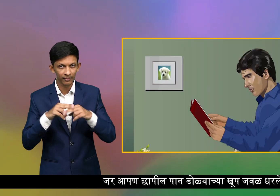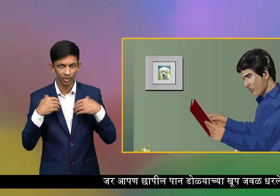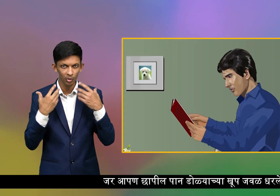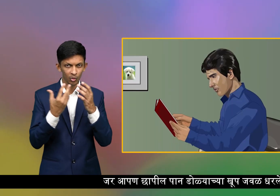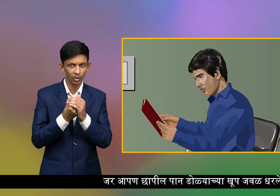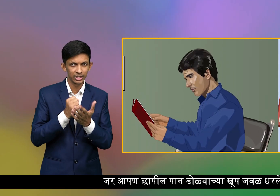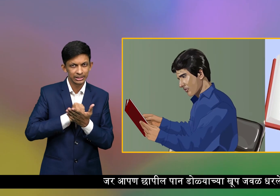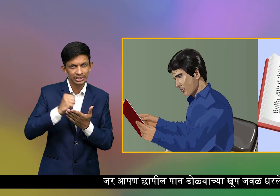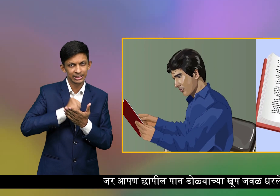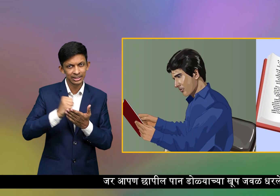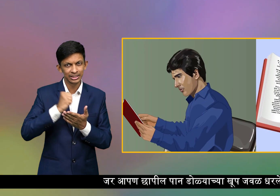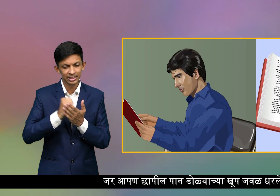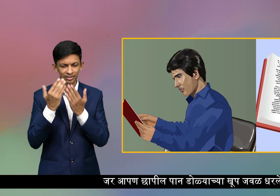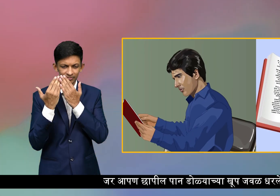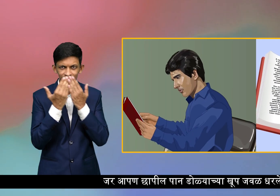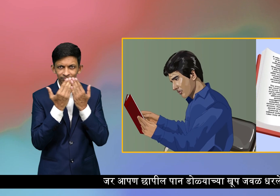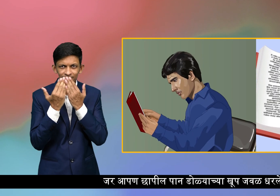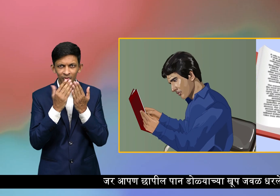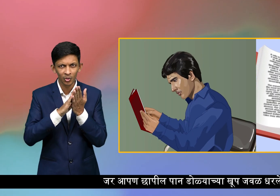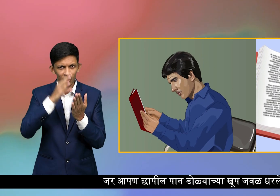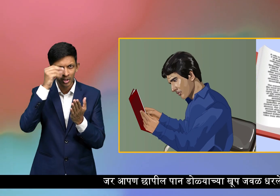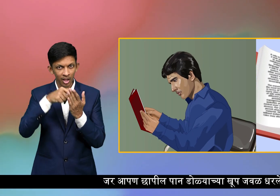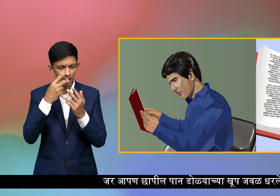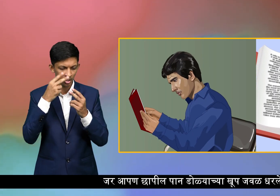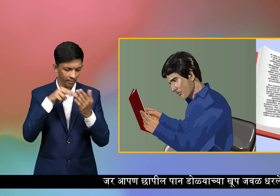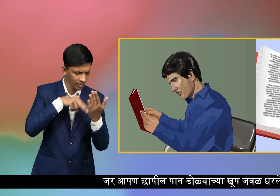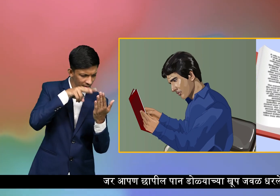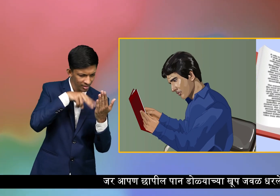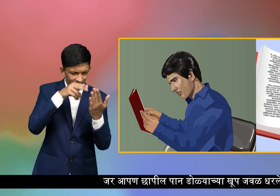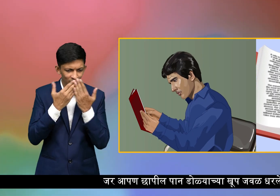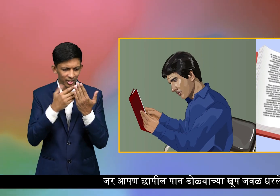जर आपण छापील पान डोळ्याच्या खूप जवळ धरले